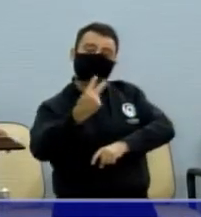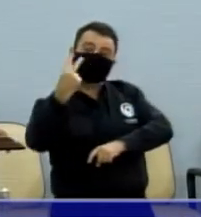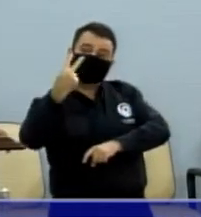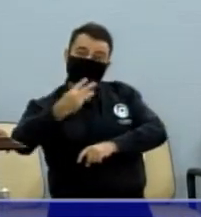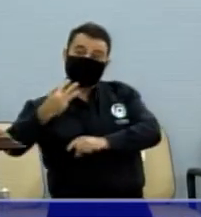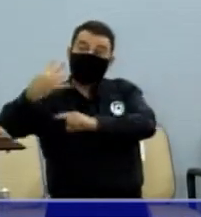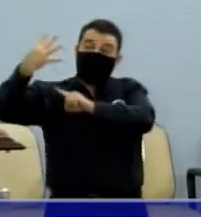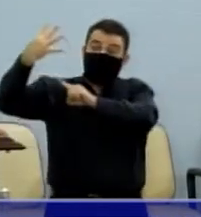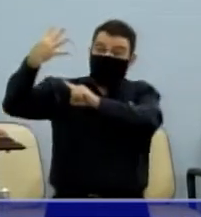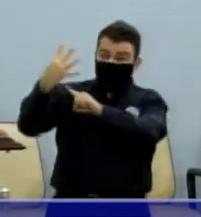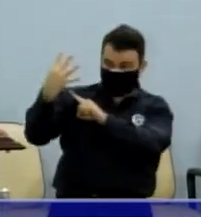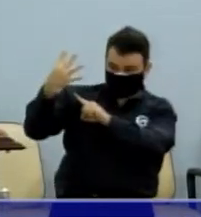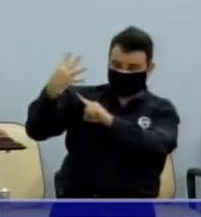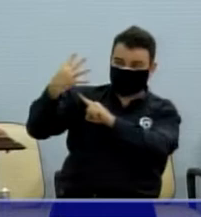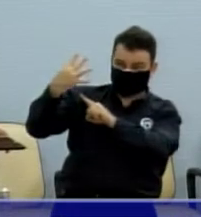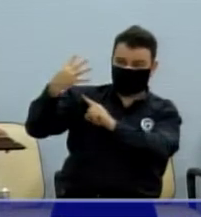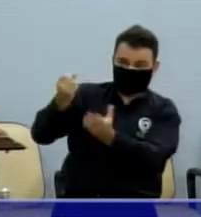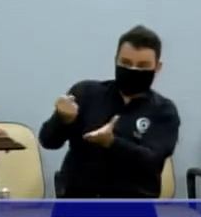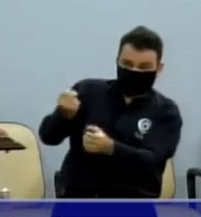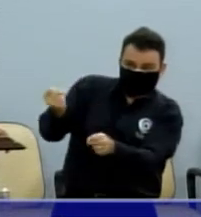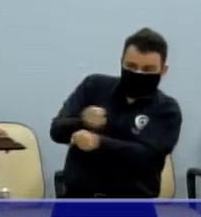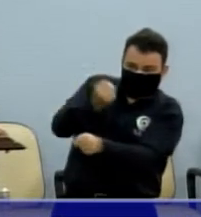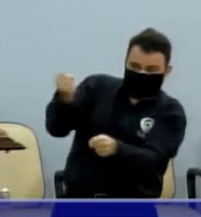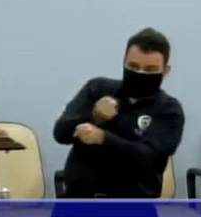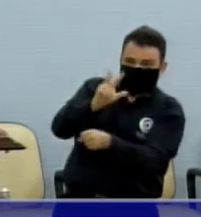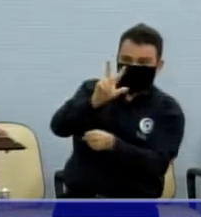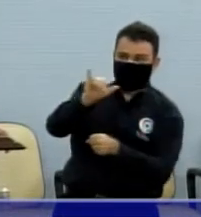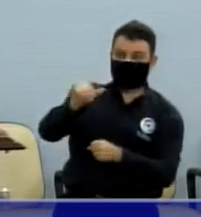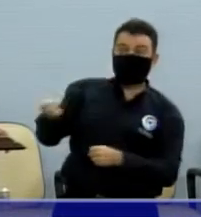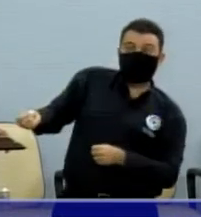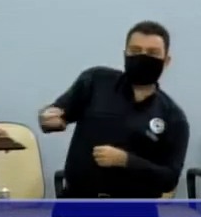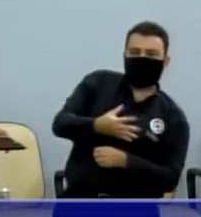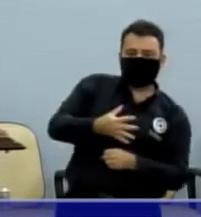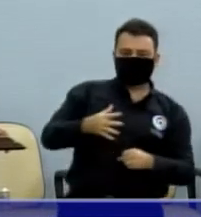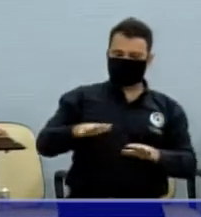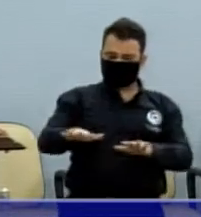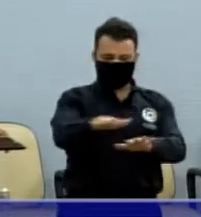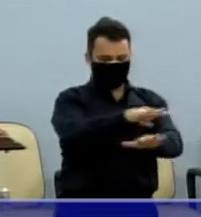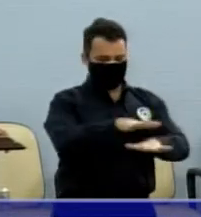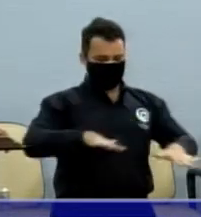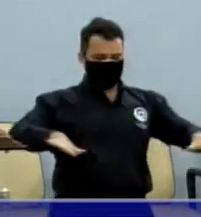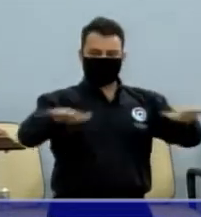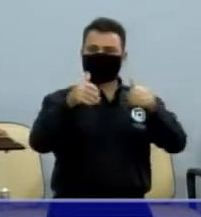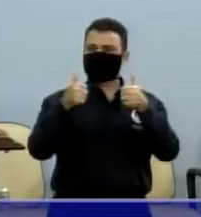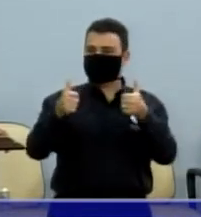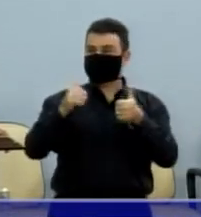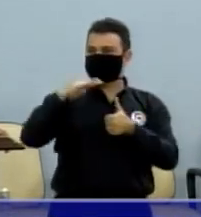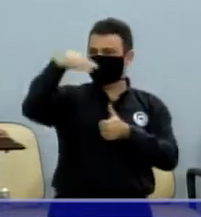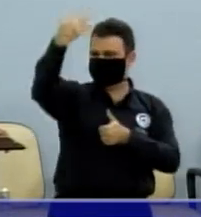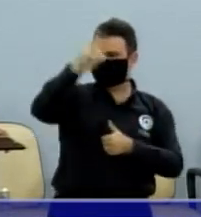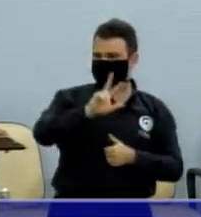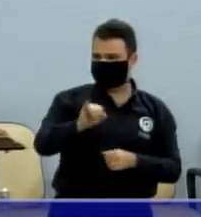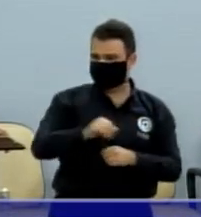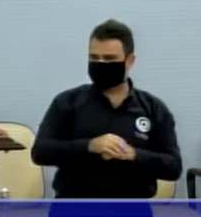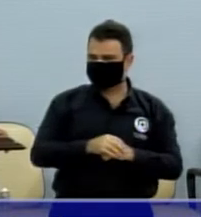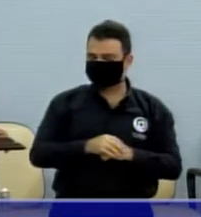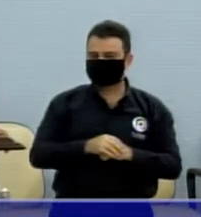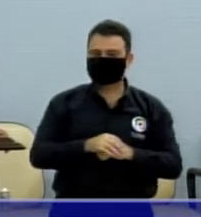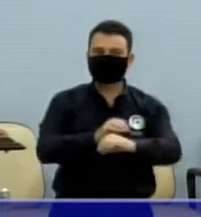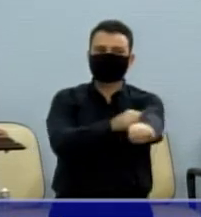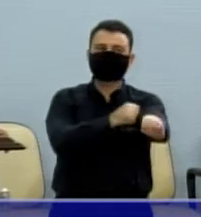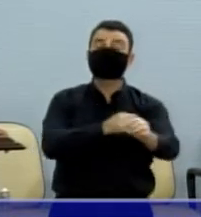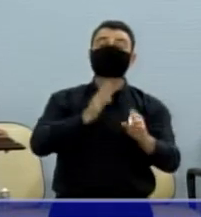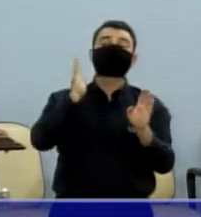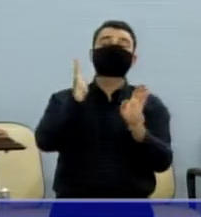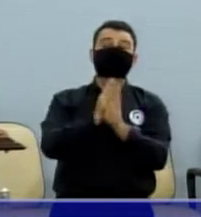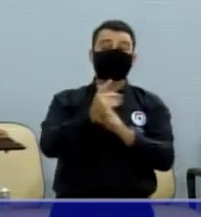vão receber um novo pavimento. Também, uma outra questão que está influenciando naquele